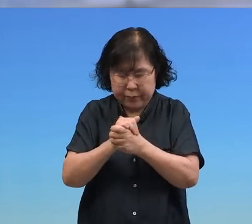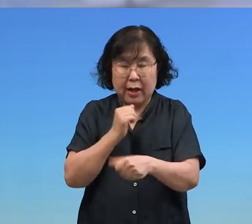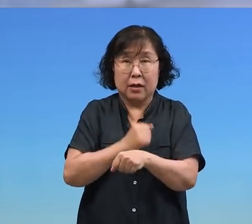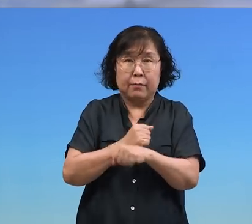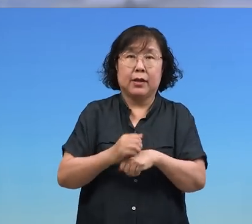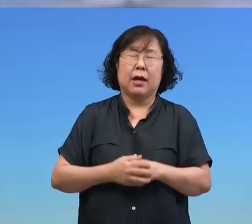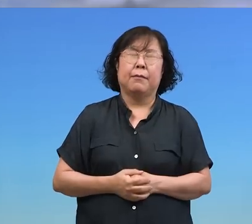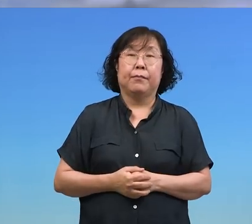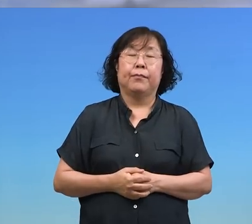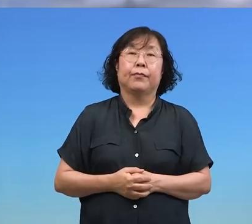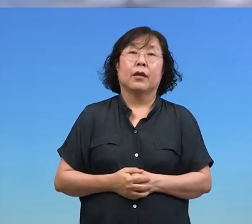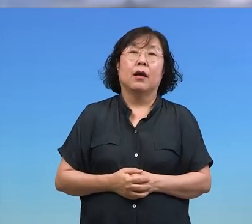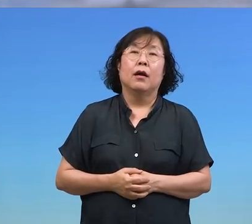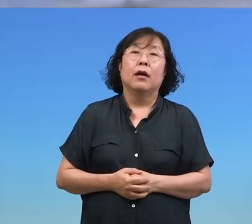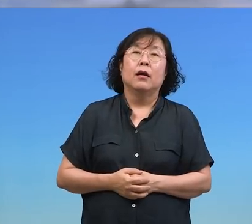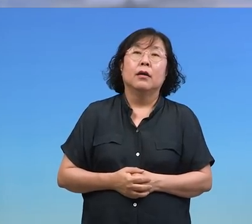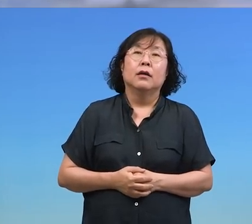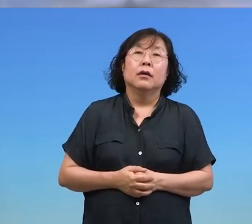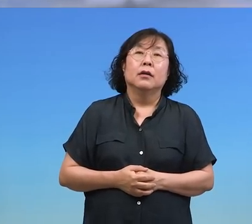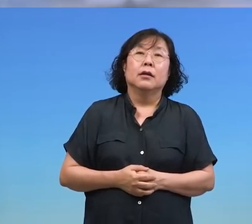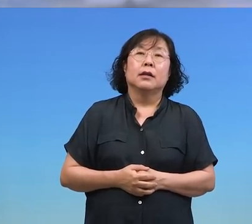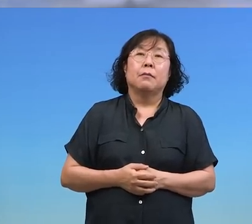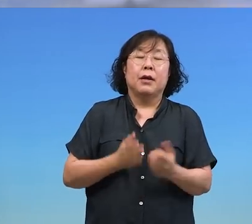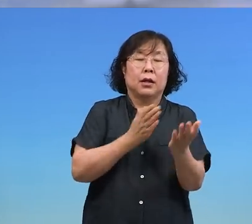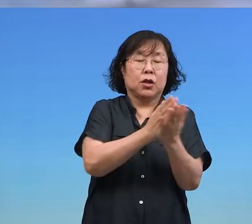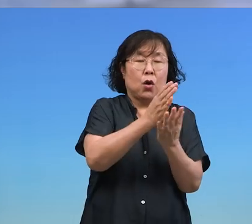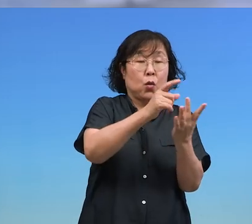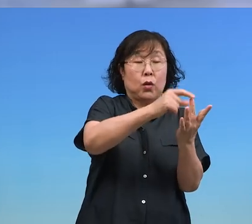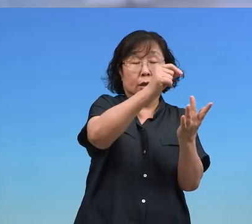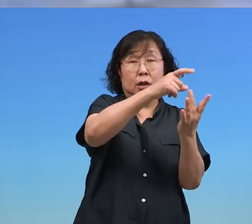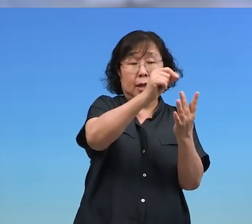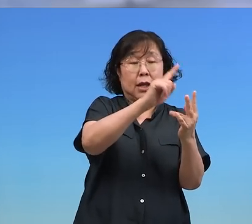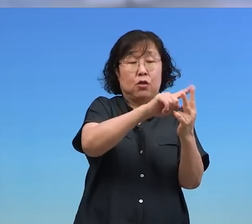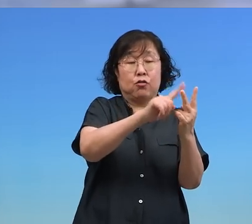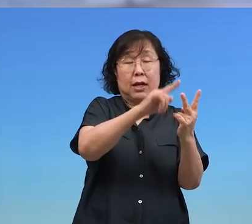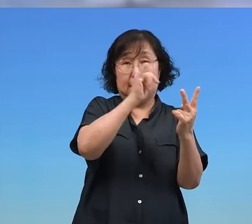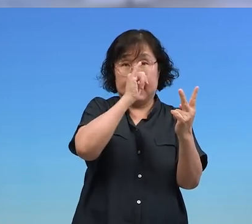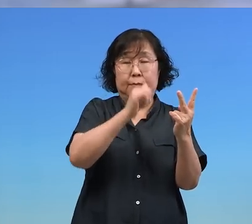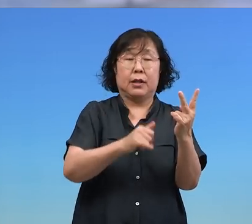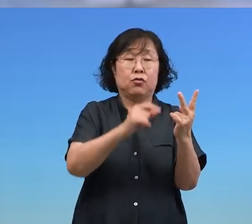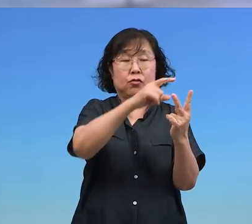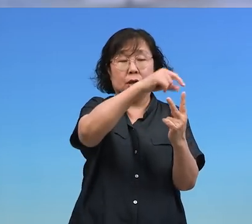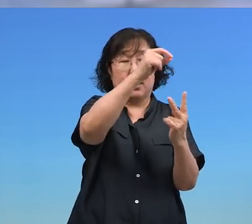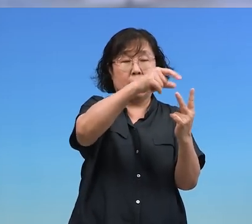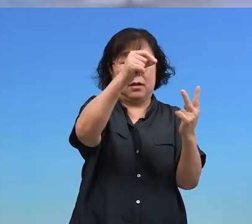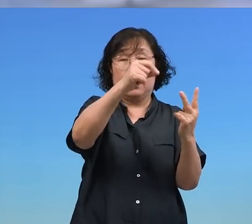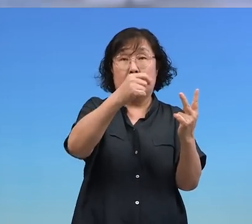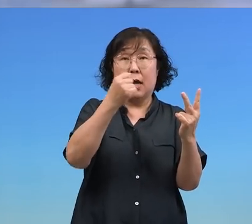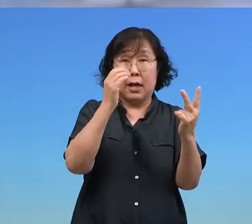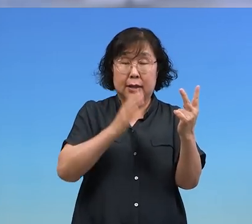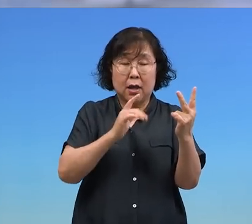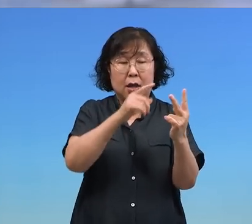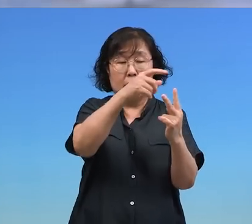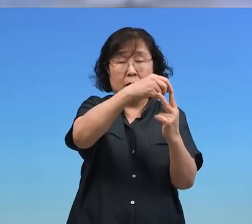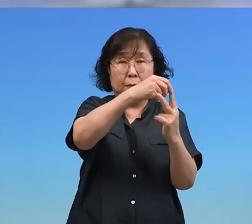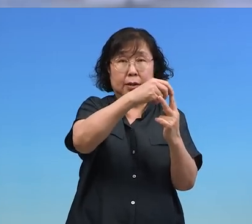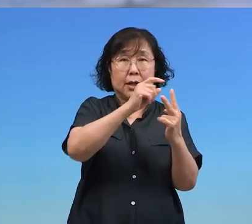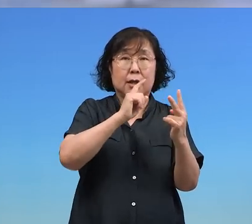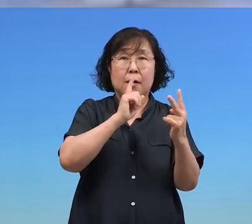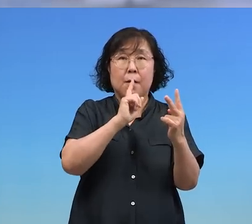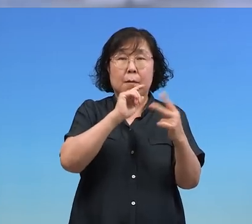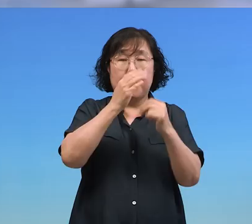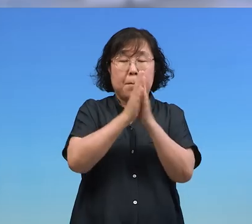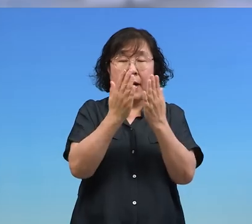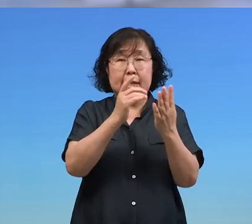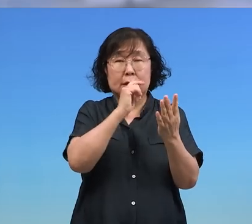이게 전공 필수고요 그 다음에 이제 선택사항이 두 가지인데요 하나는 말씀 묵상이에요